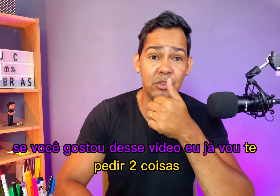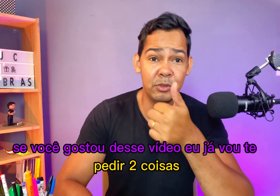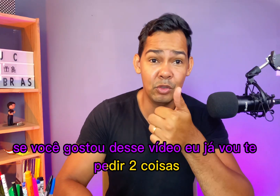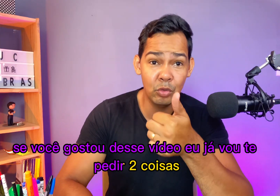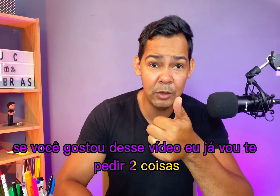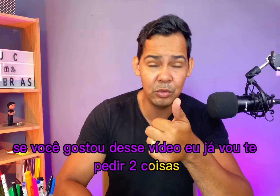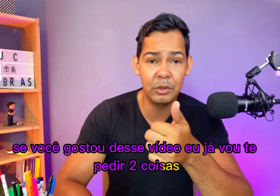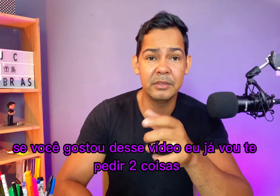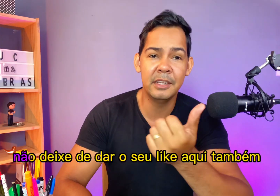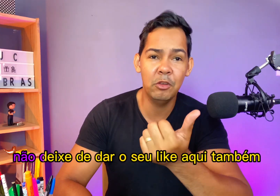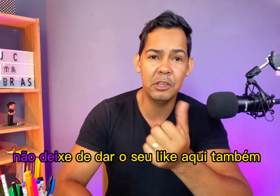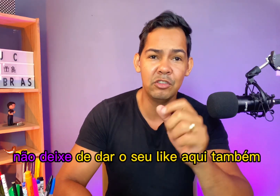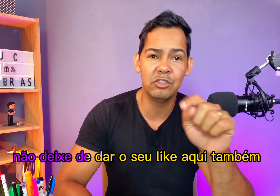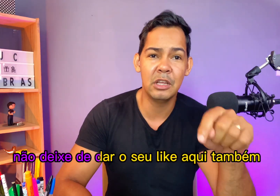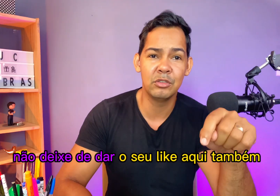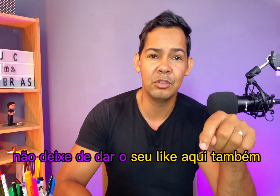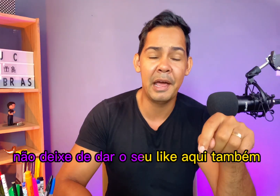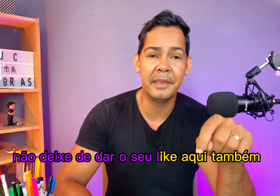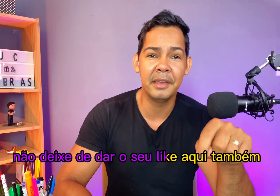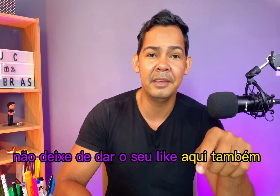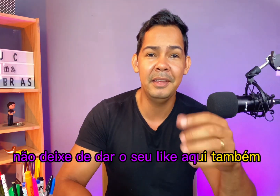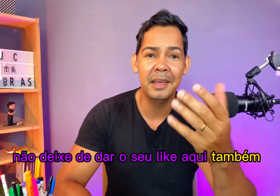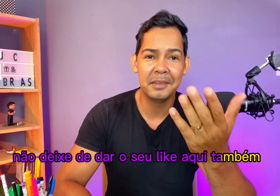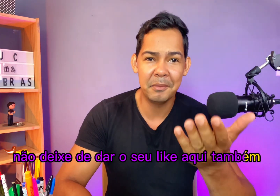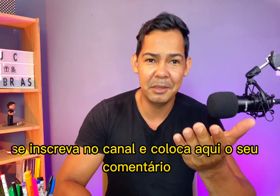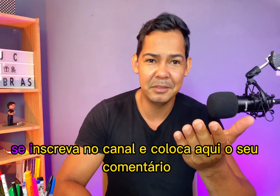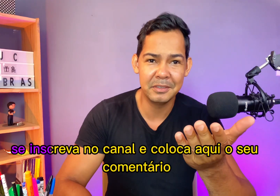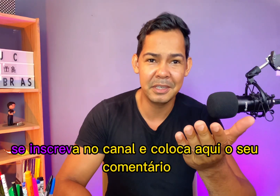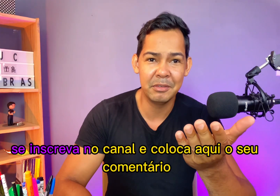pedir duas coisas. Não deixe de dar o seu like aqui, também se inscreva